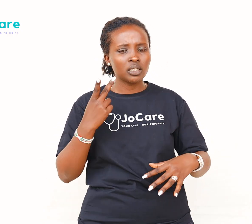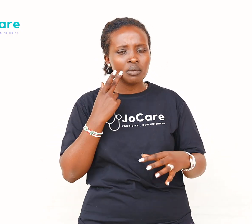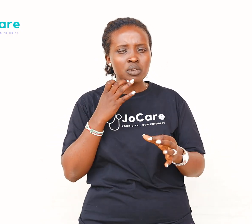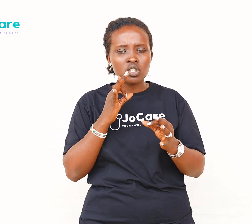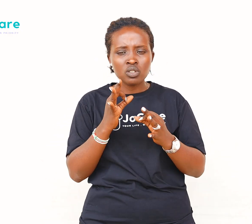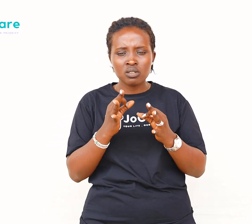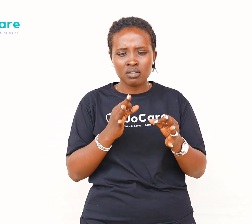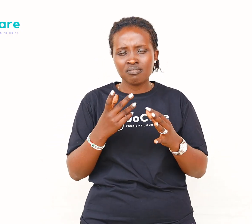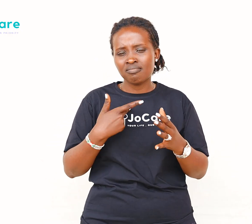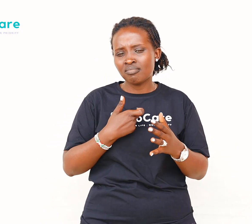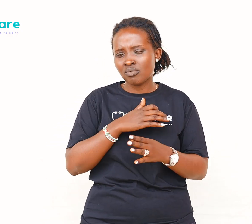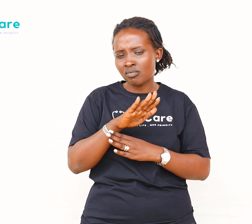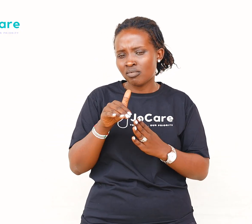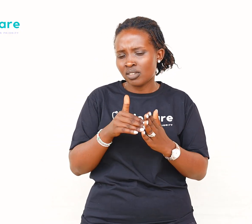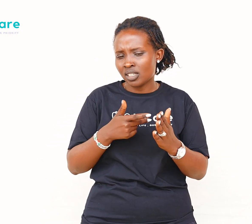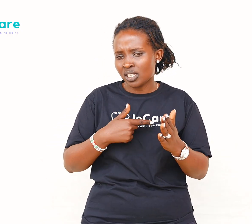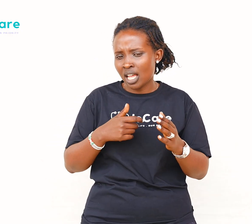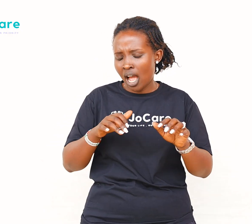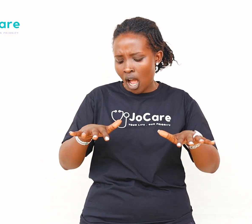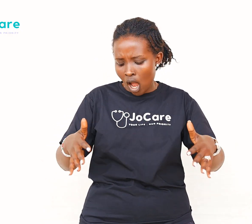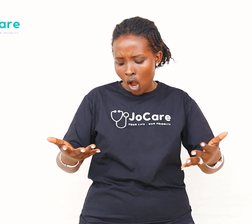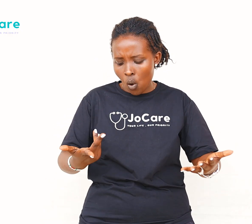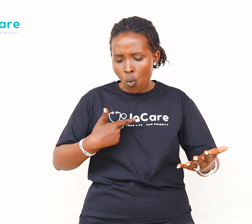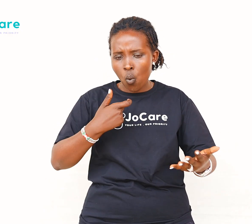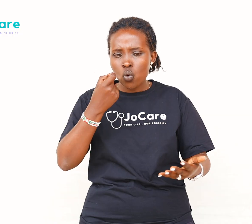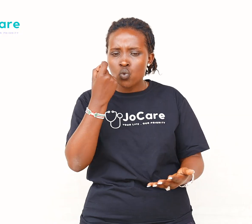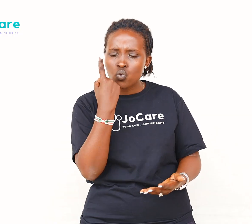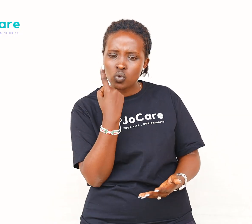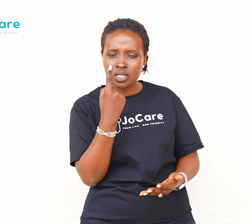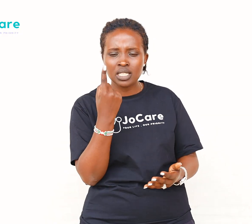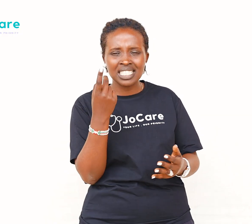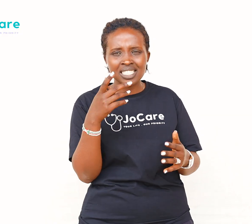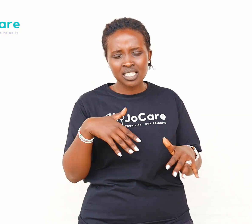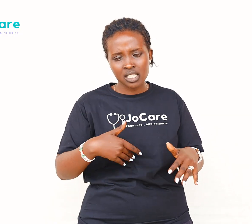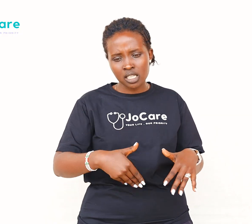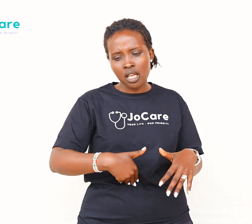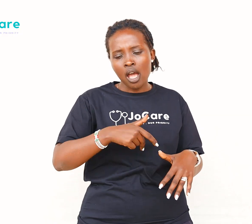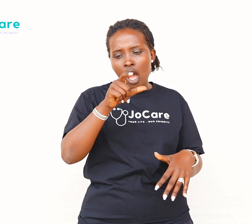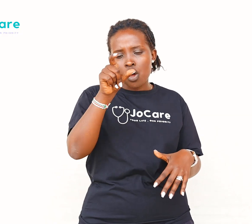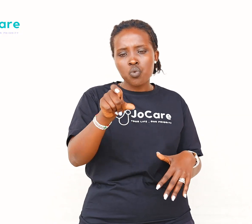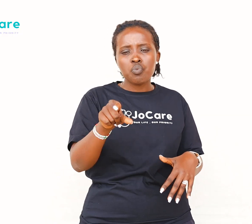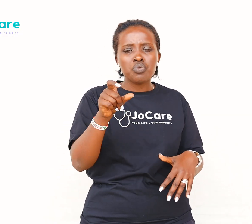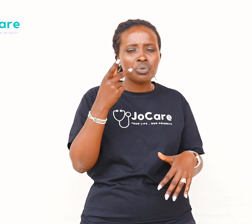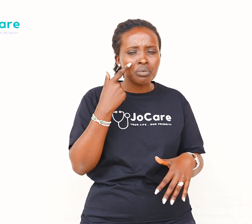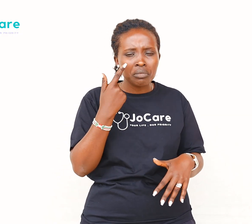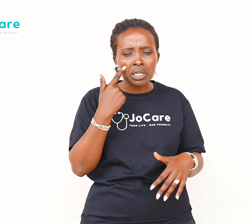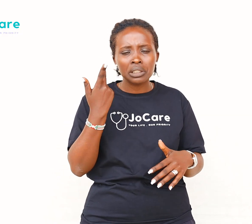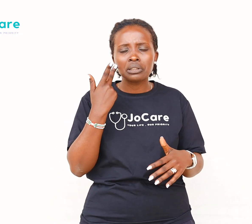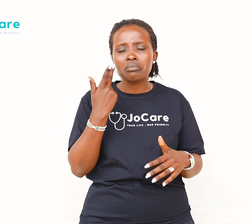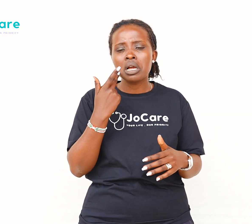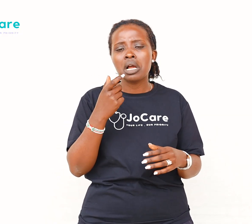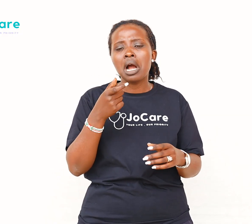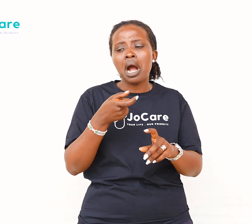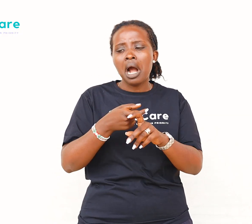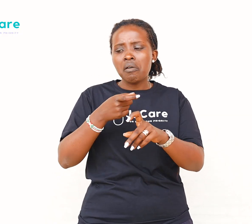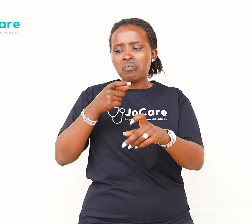bitewe n'uburyo uzi ikigero cyawe cyo kuva kingana. Kuko hari umuntu usanga azi uburyo avamo mu gihe